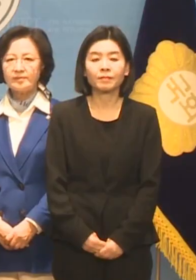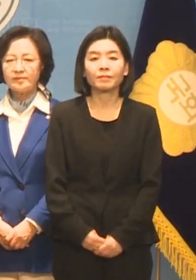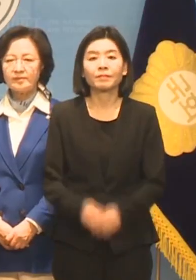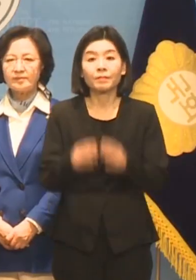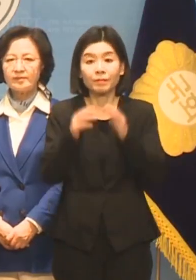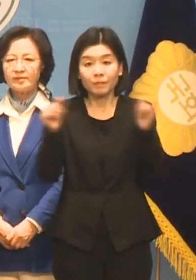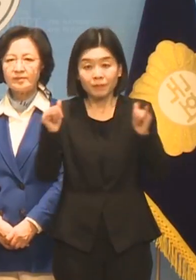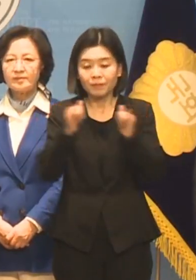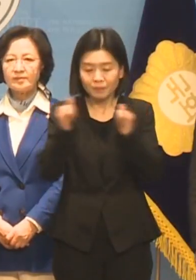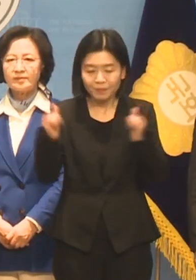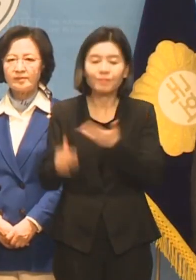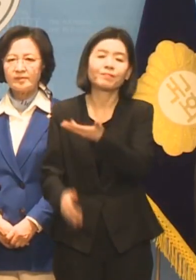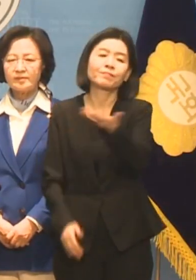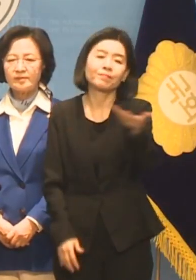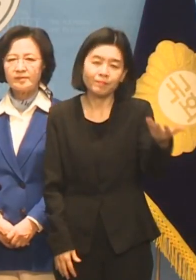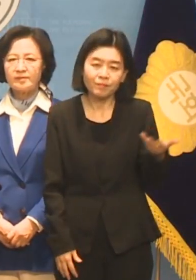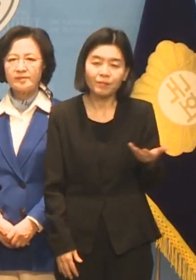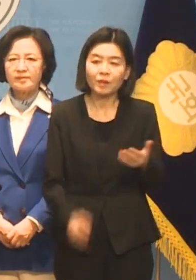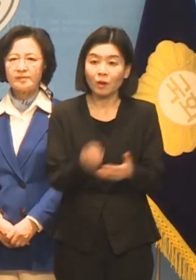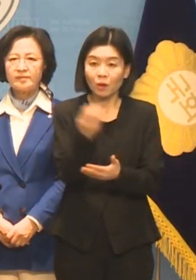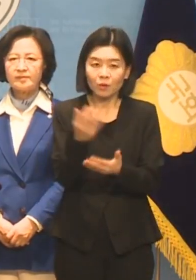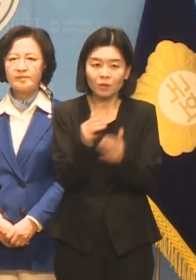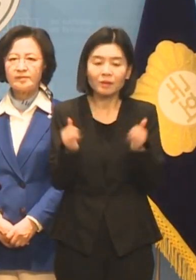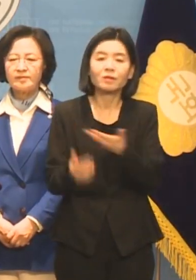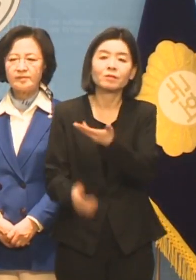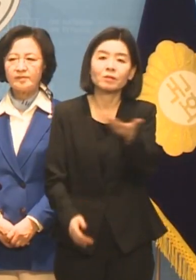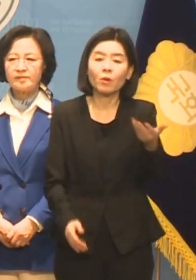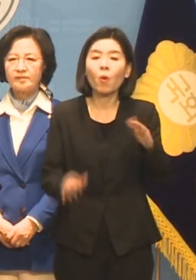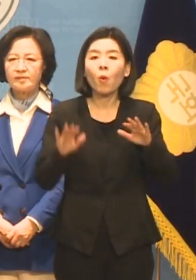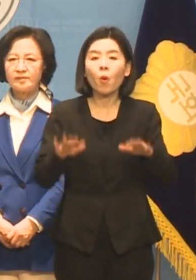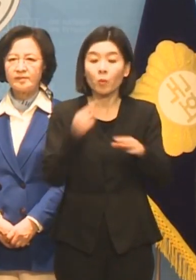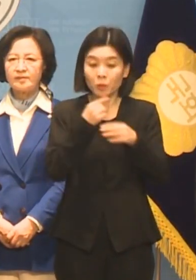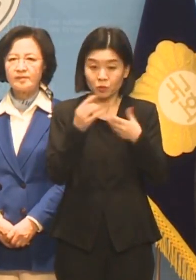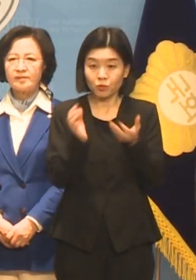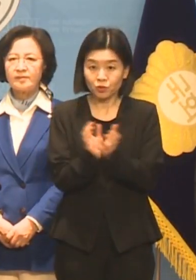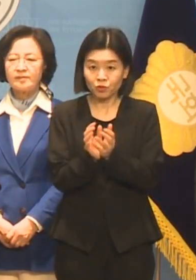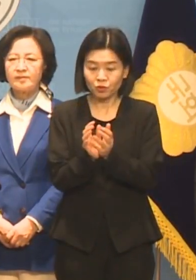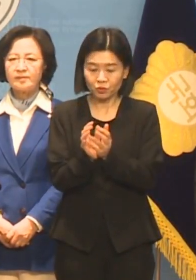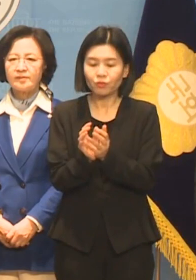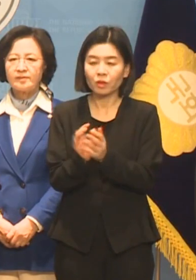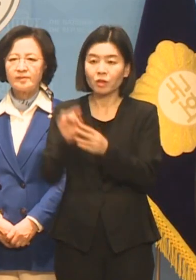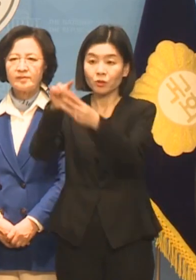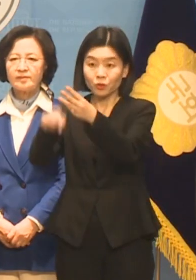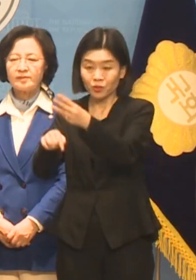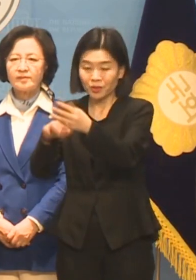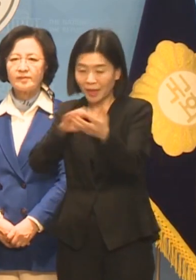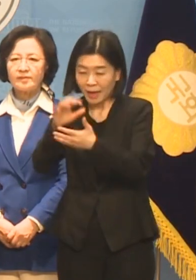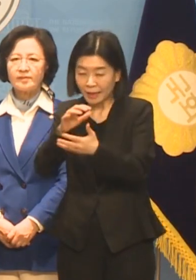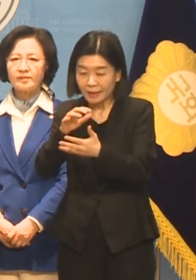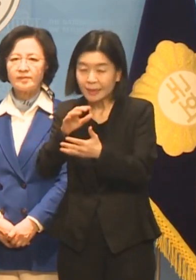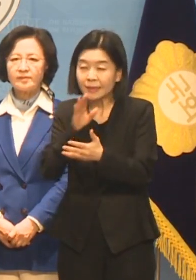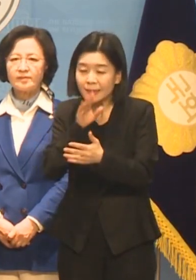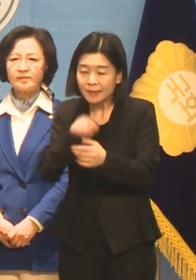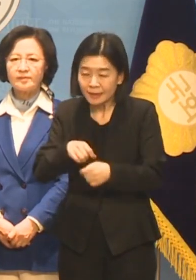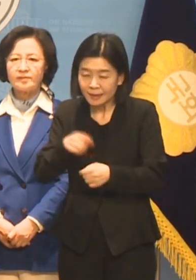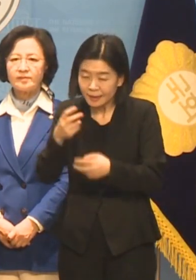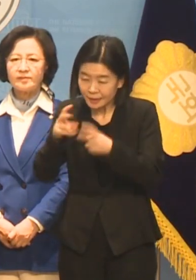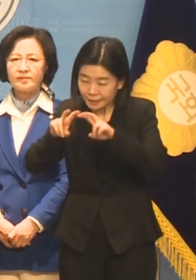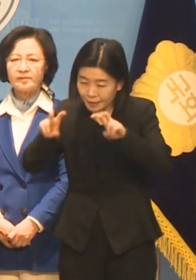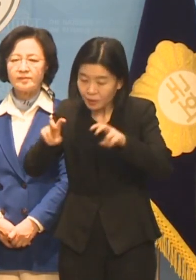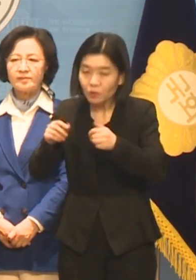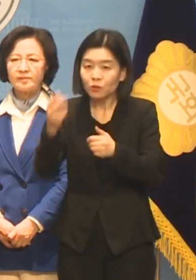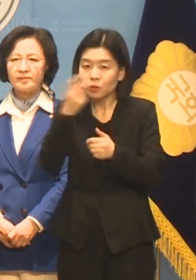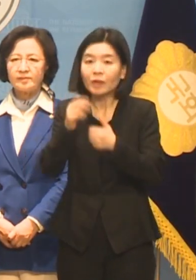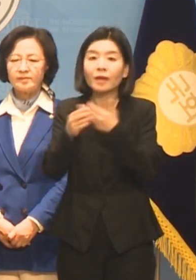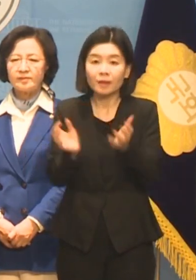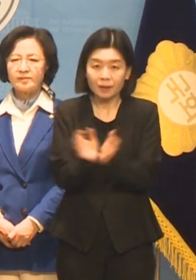존경하는 국민 여러분, 그리고 언론인 여러분, 오늘 더불어민주당 윤석열 내란 진상조사단은 대한민국의